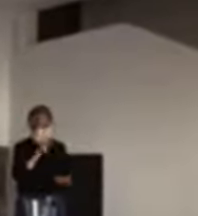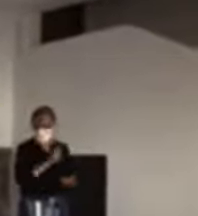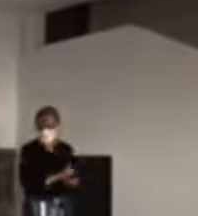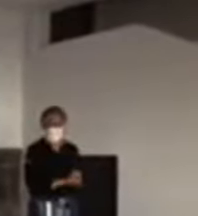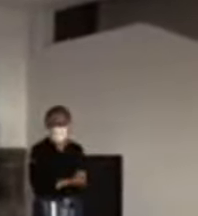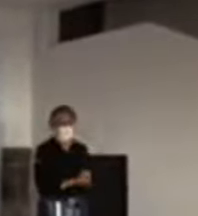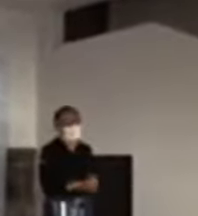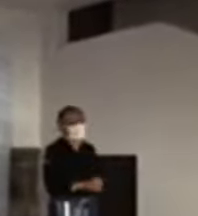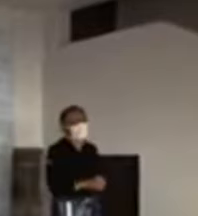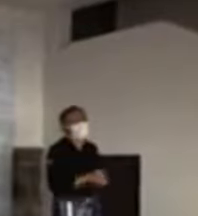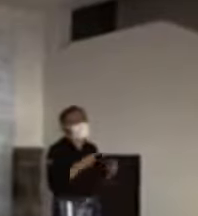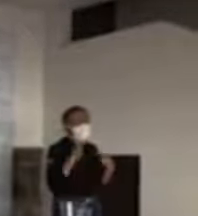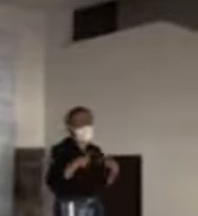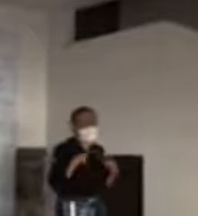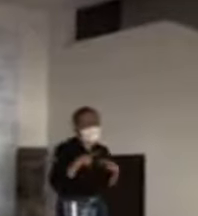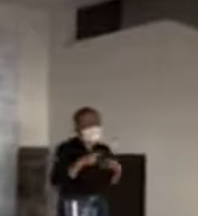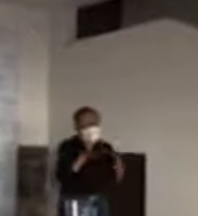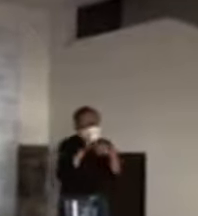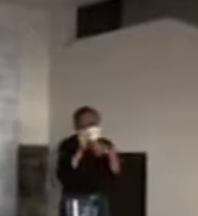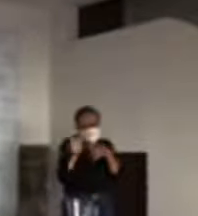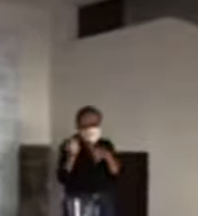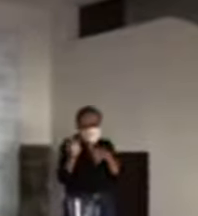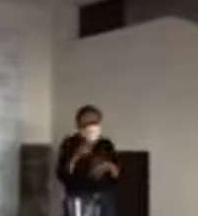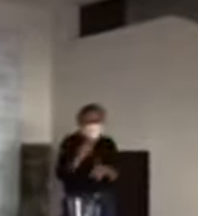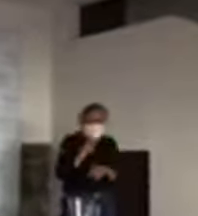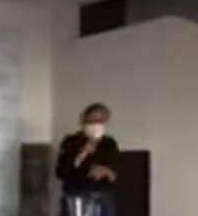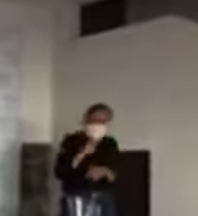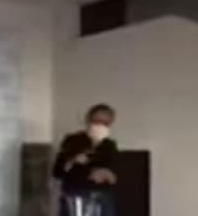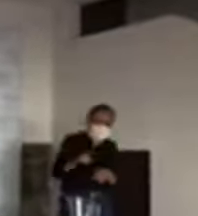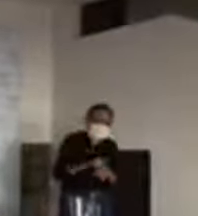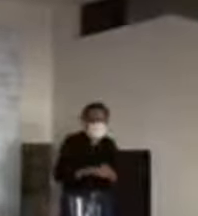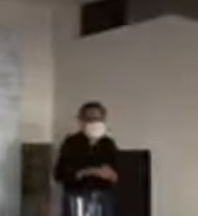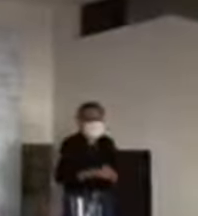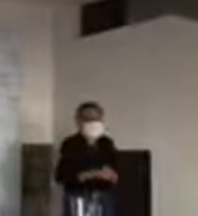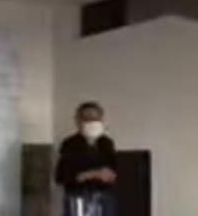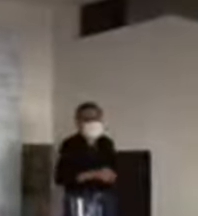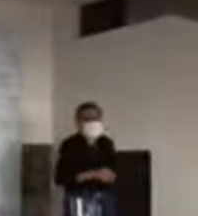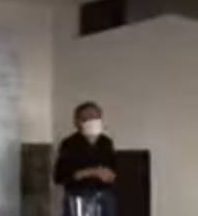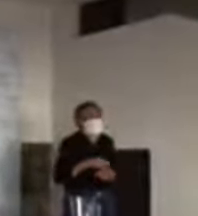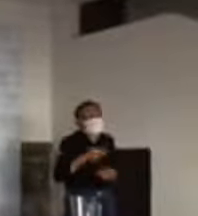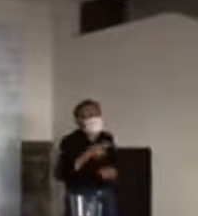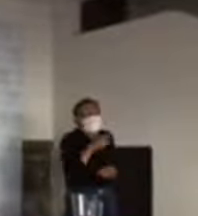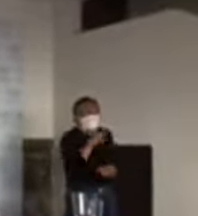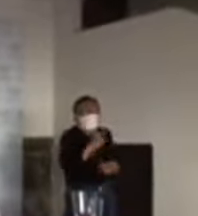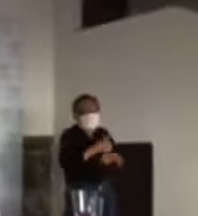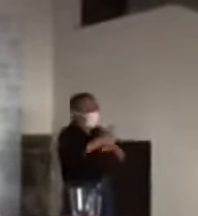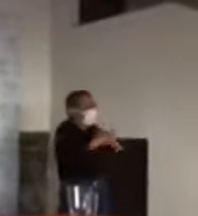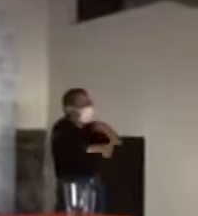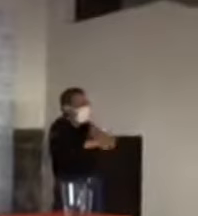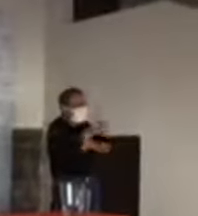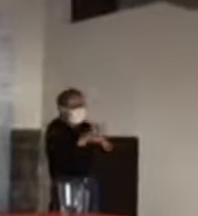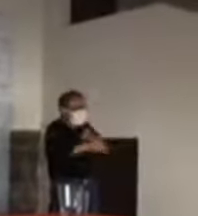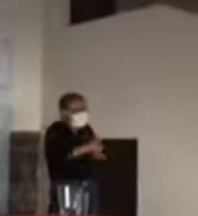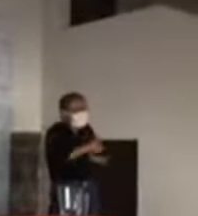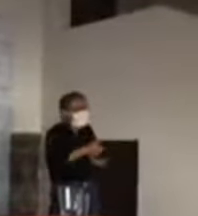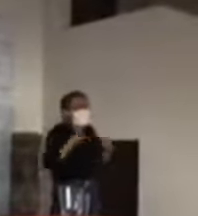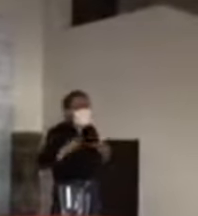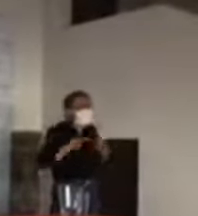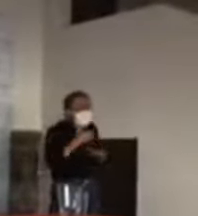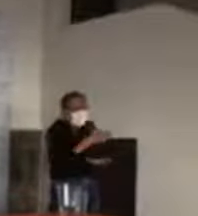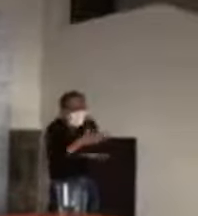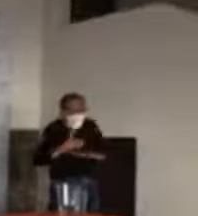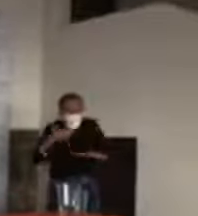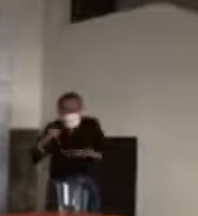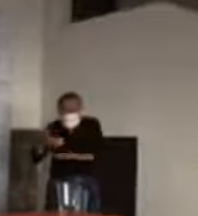nos lo reprochará la sociedad, que llevemos a contender a personas que solamente les interesen sus